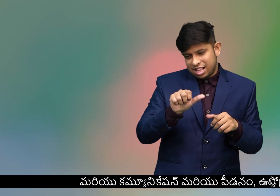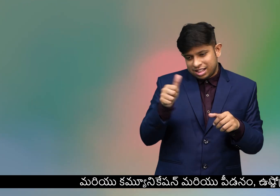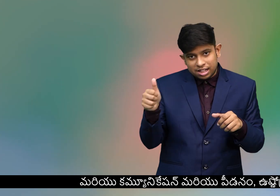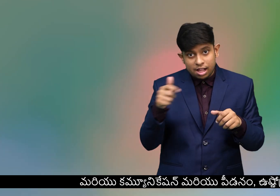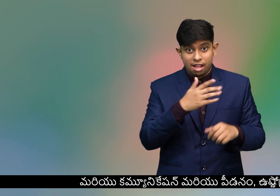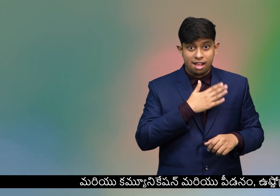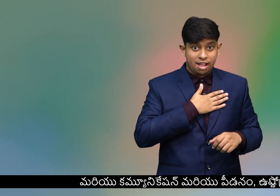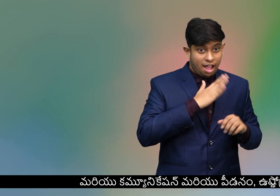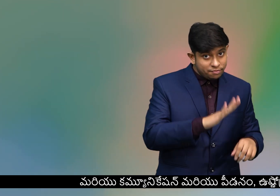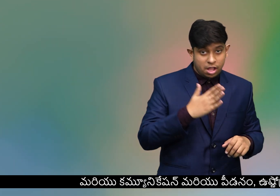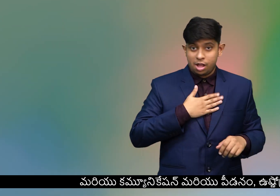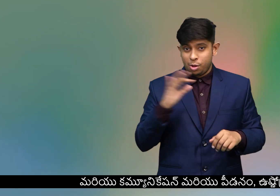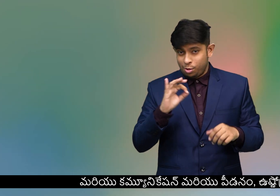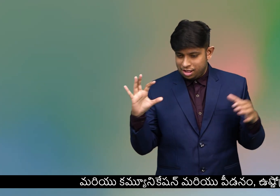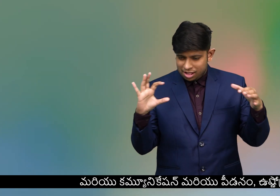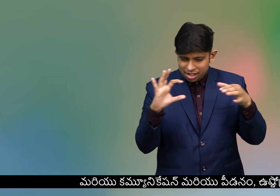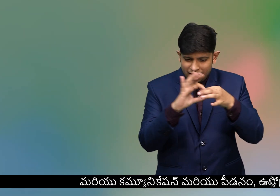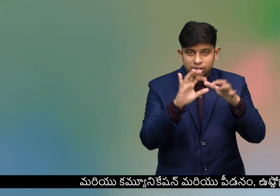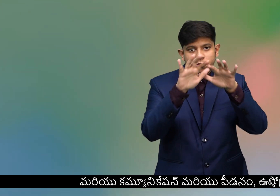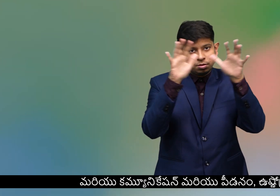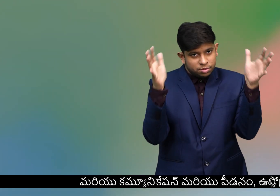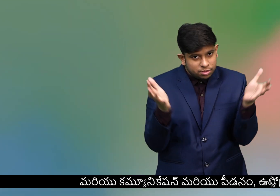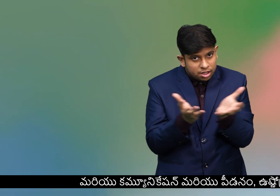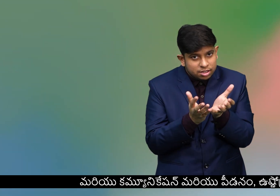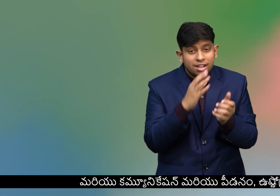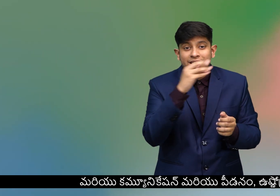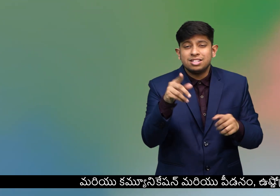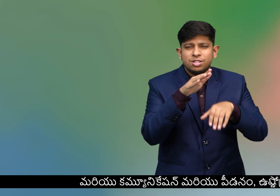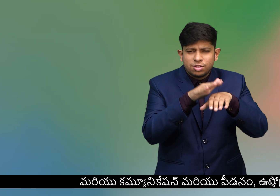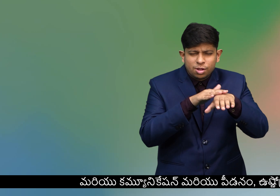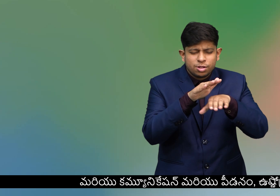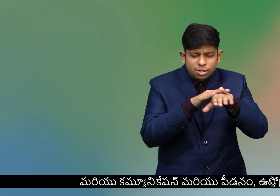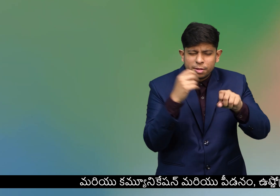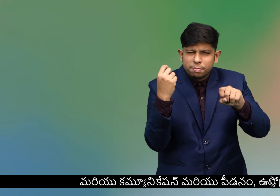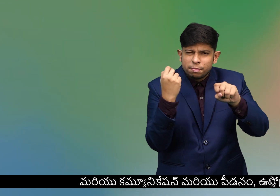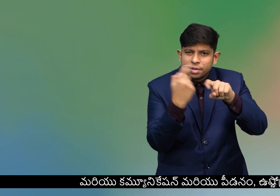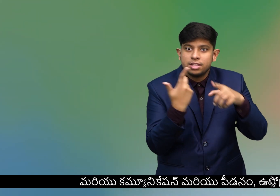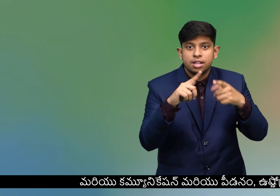మరియు కమ్యూనికేషన్ మరియు పీడనం, ఉష్ణోగ్రత,